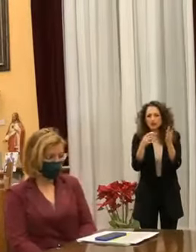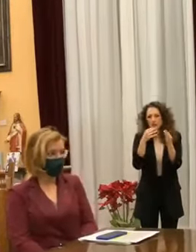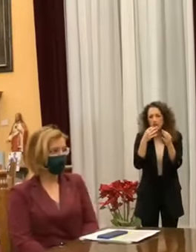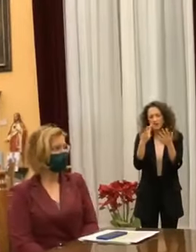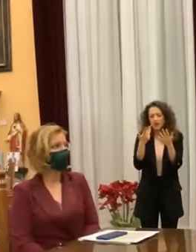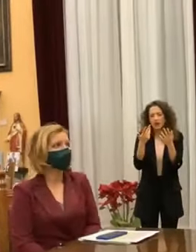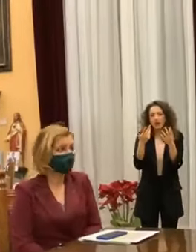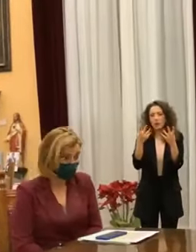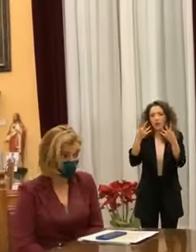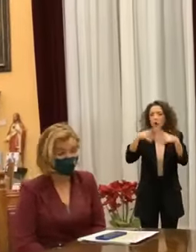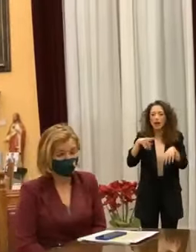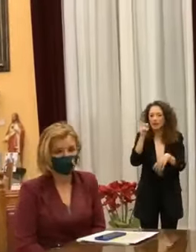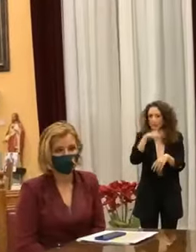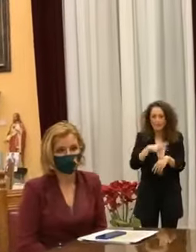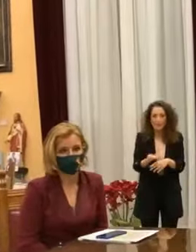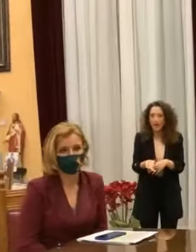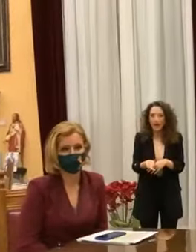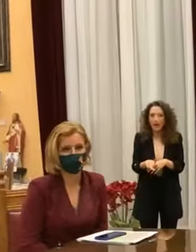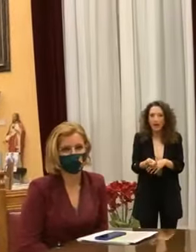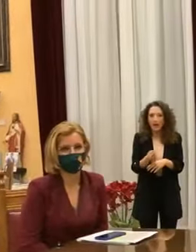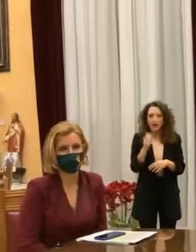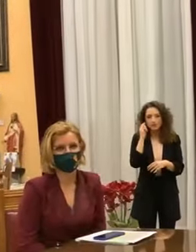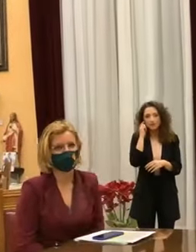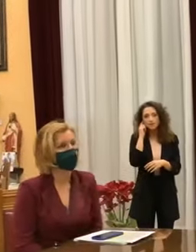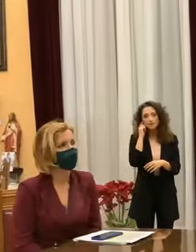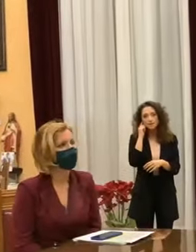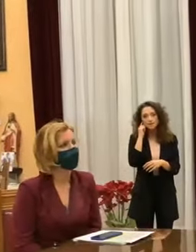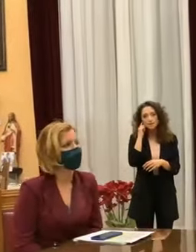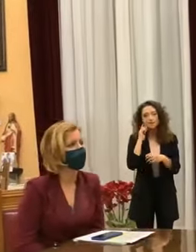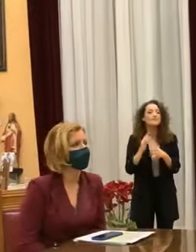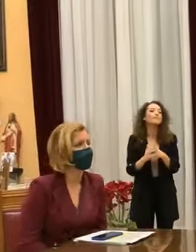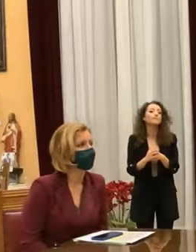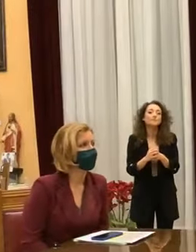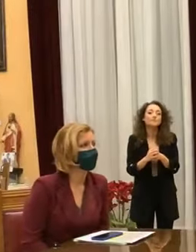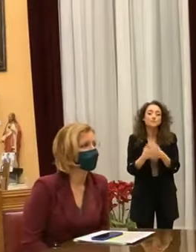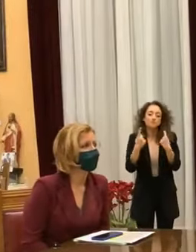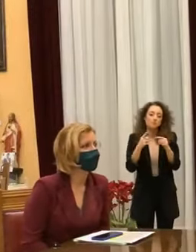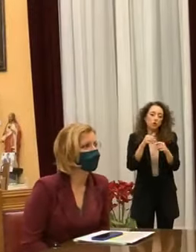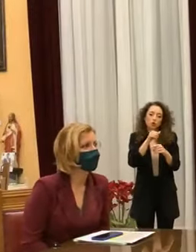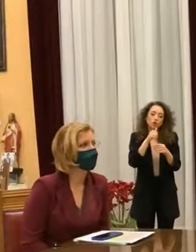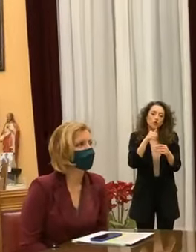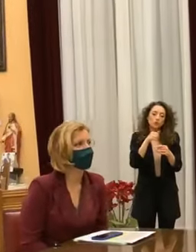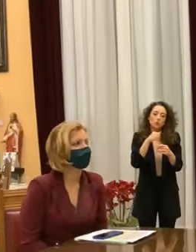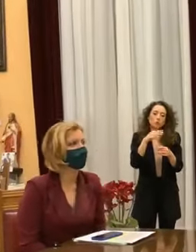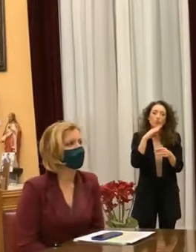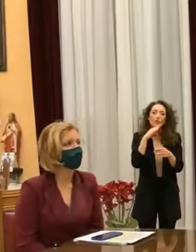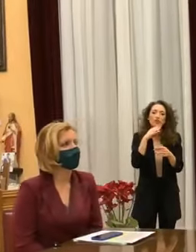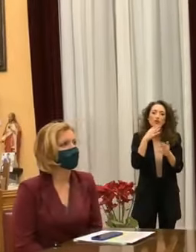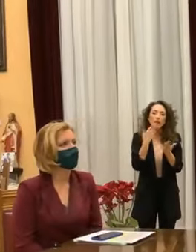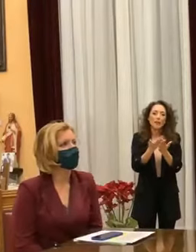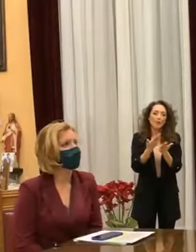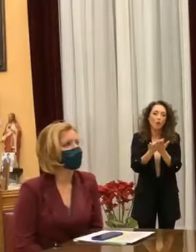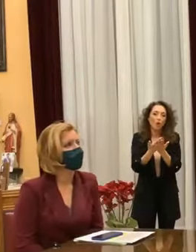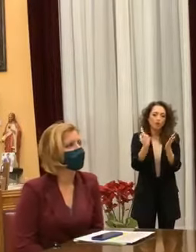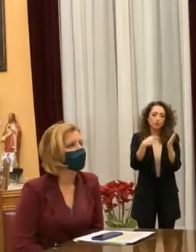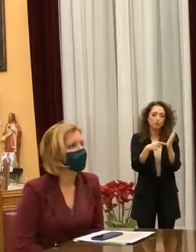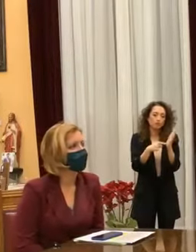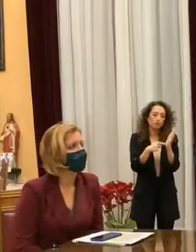il sistema. Il sistema. Dopodiché,